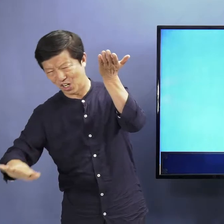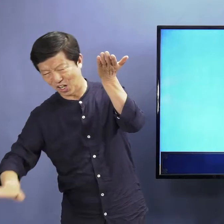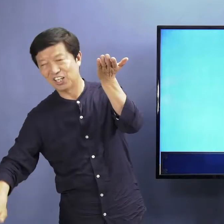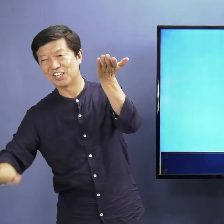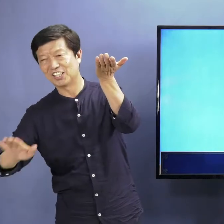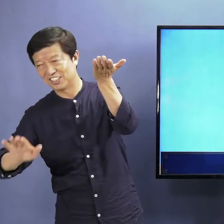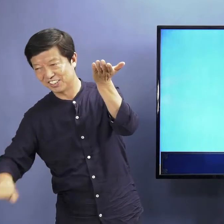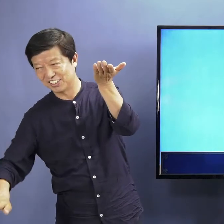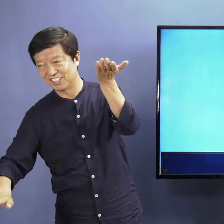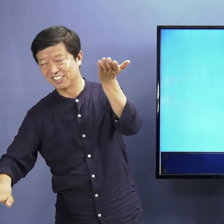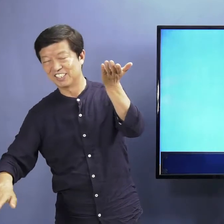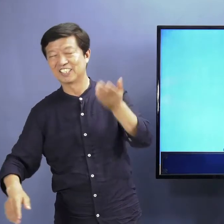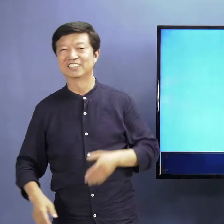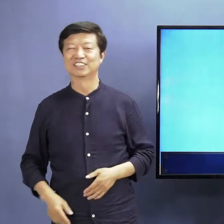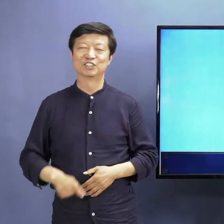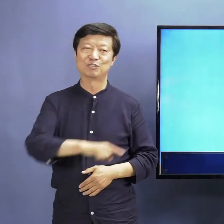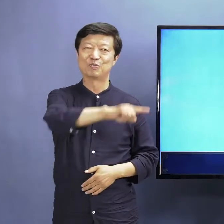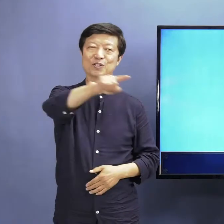모든 아버지들 회개하셔야 돼요.